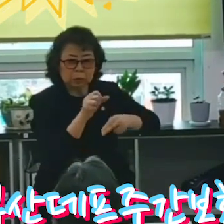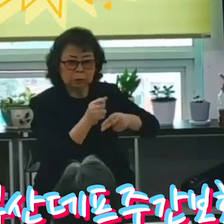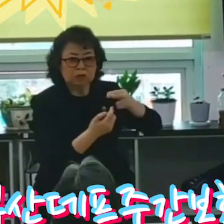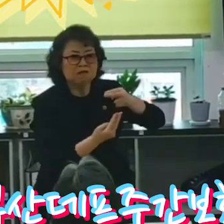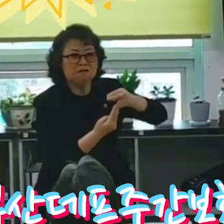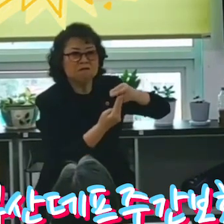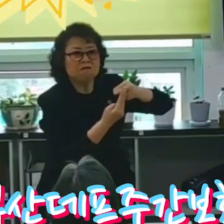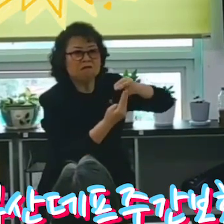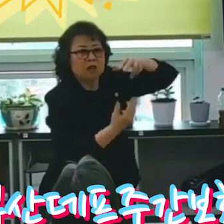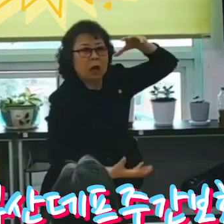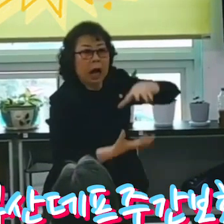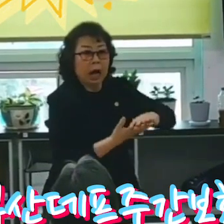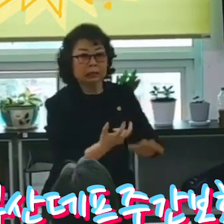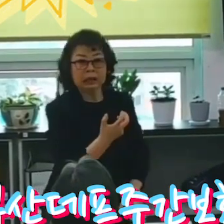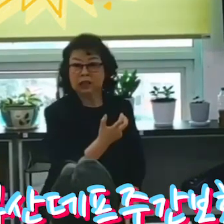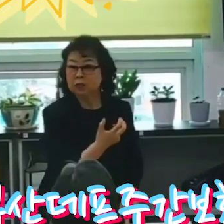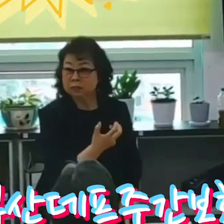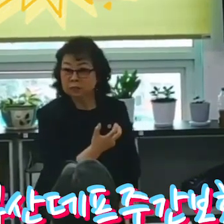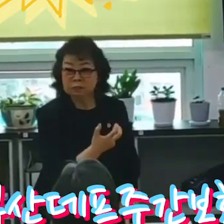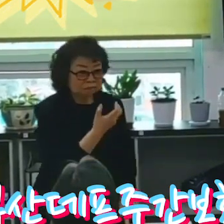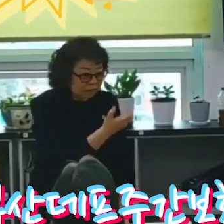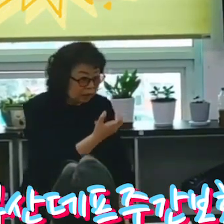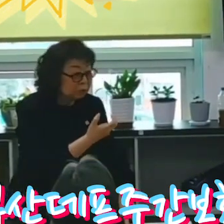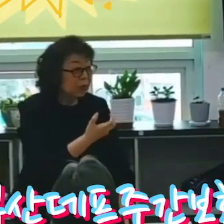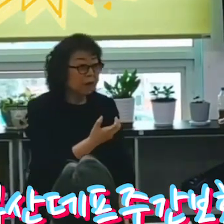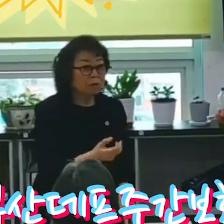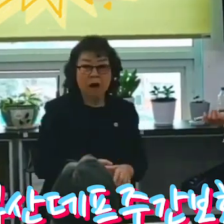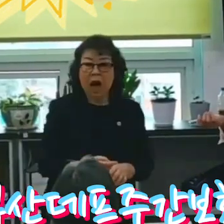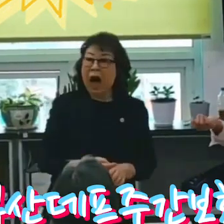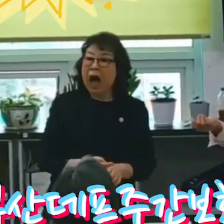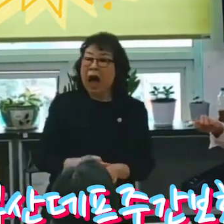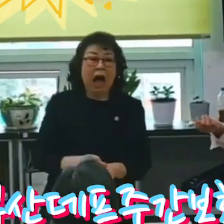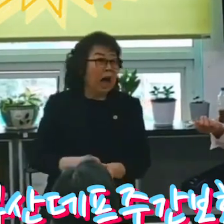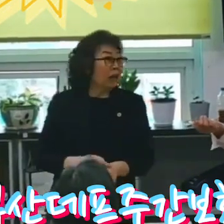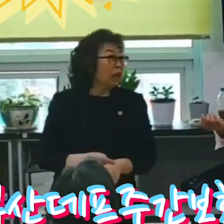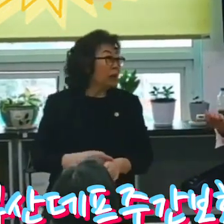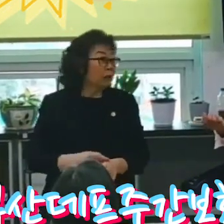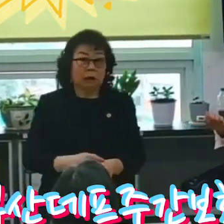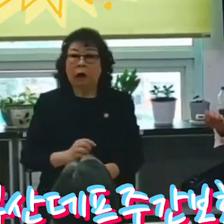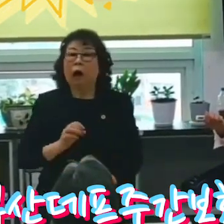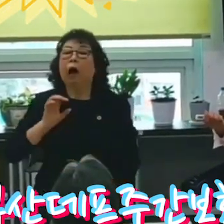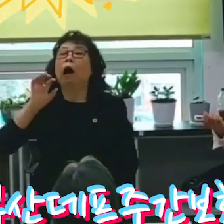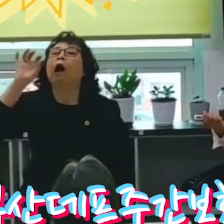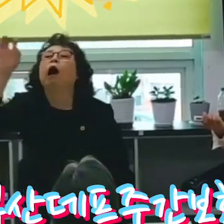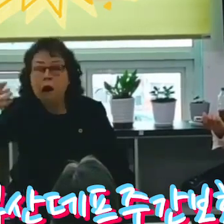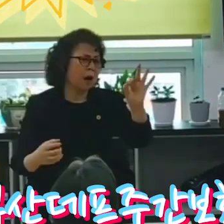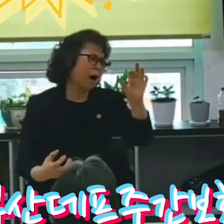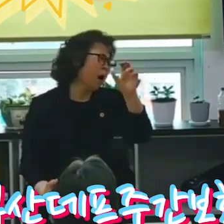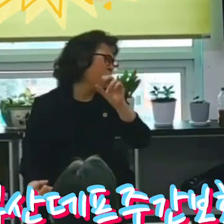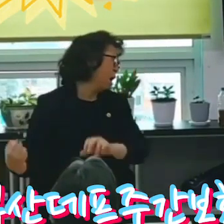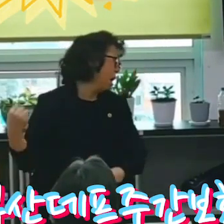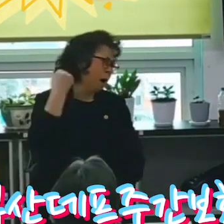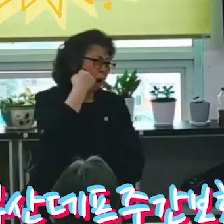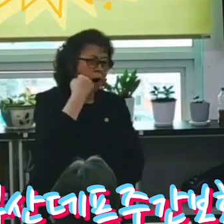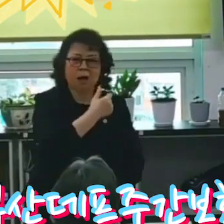하다 보면은 계속 쌓여요. 그러면 70점이 되면 나한테 와서 어려움이 오는 거죠.